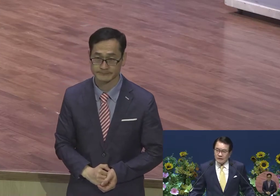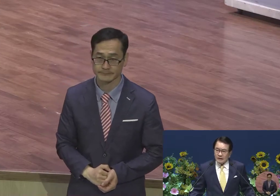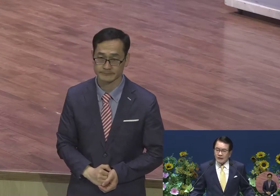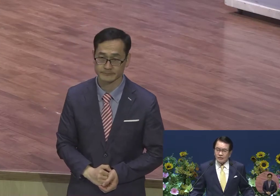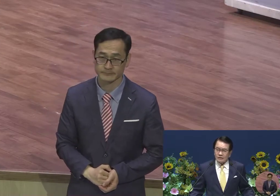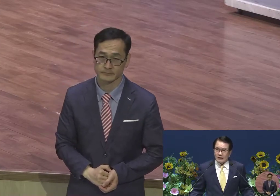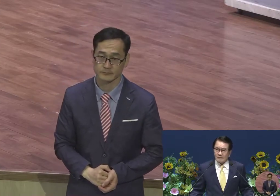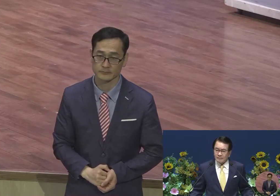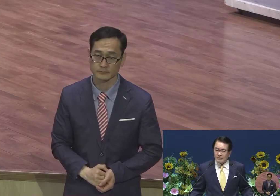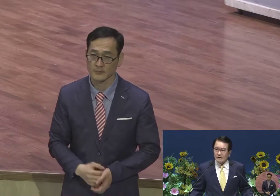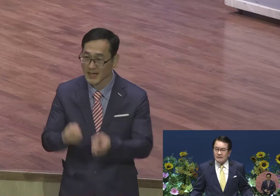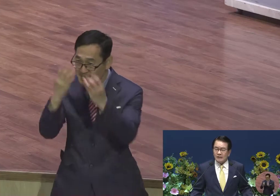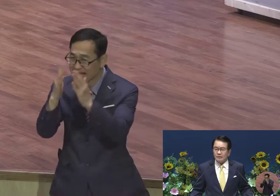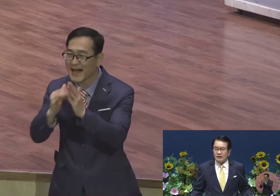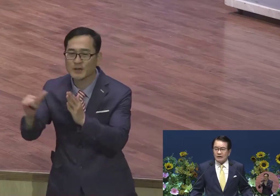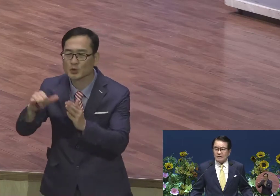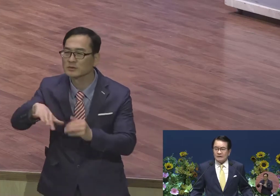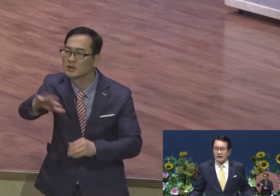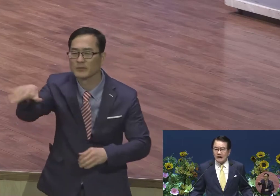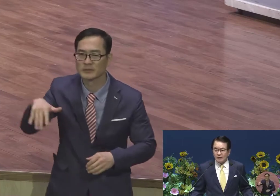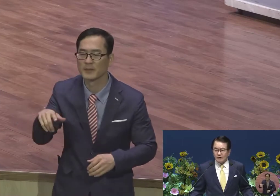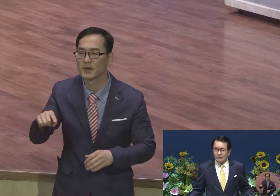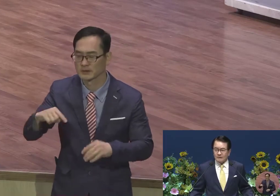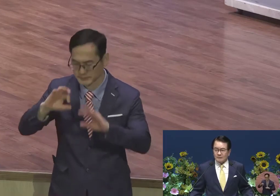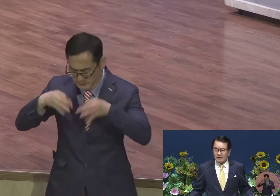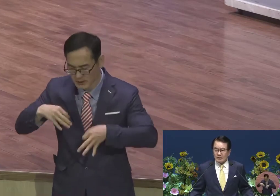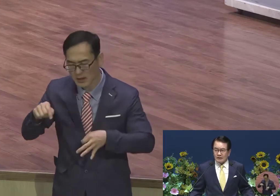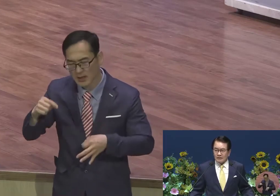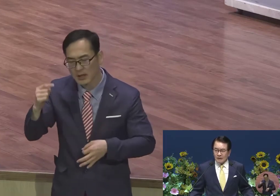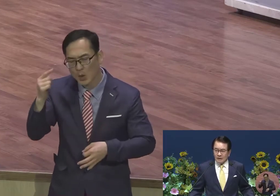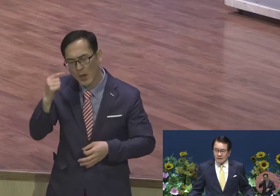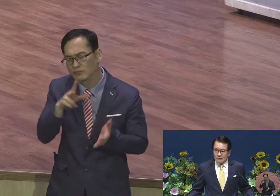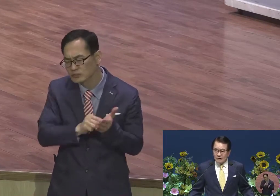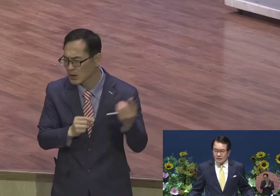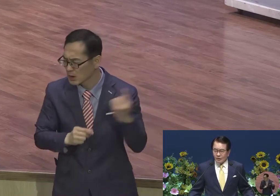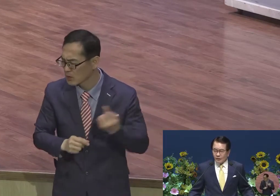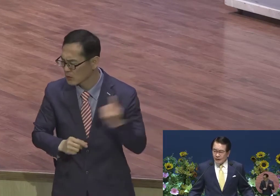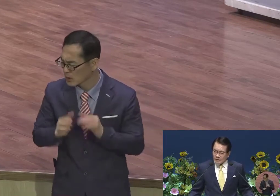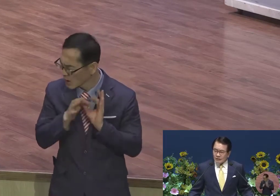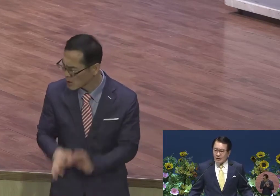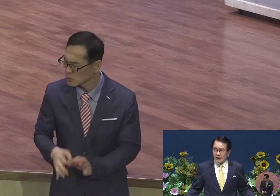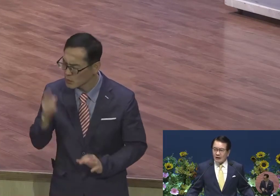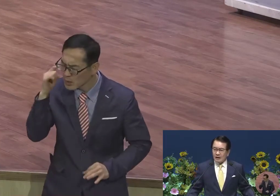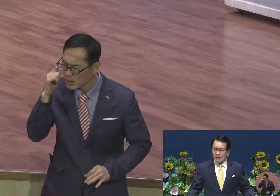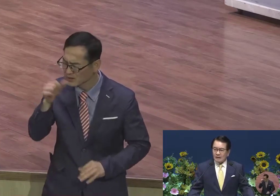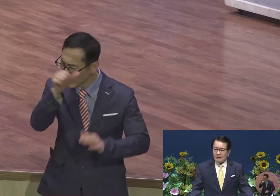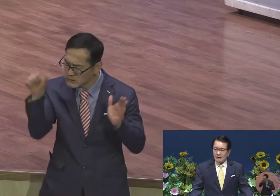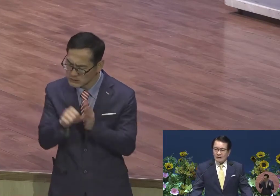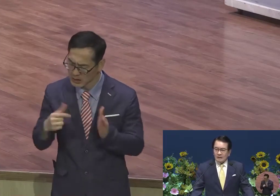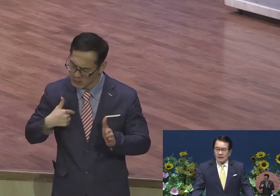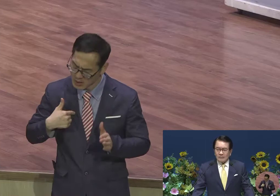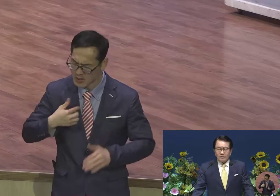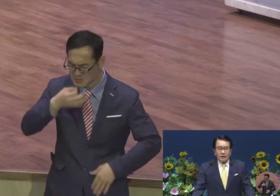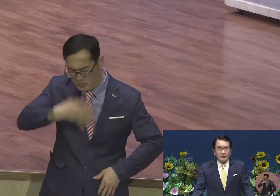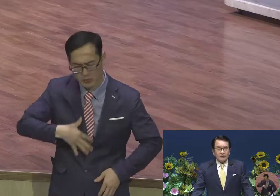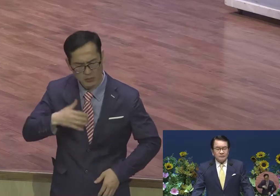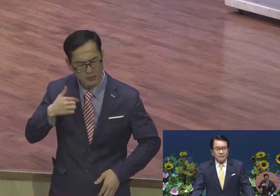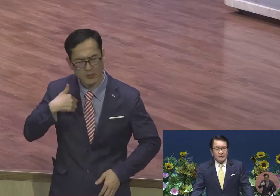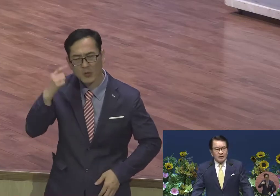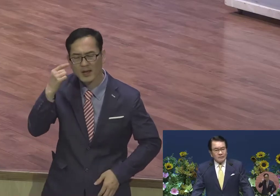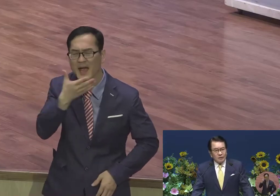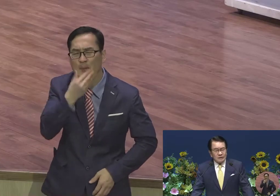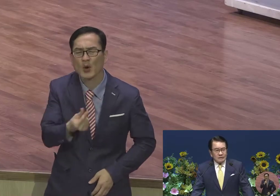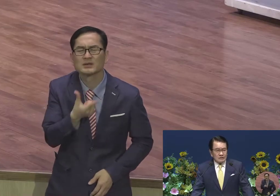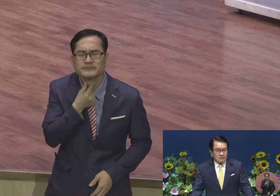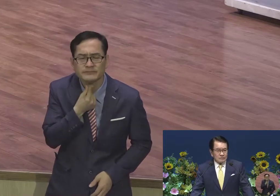그걸 우리 사 가족들 한 번이라도 한 번 생각해 본 적 있습니까. 인생이 왜 이럴까. 행복하고